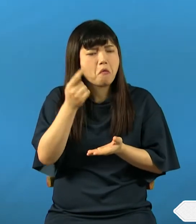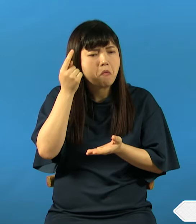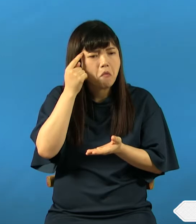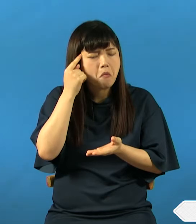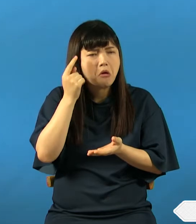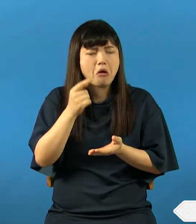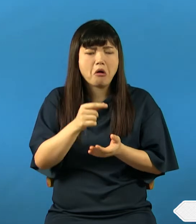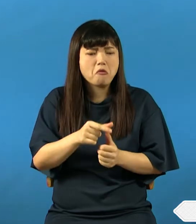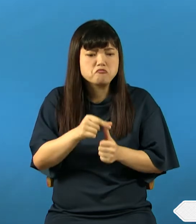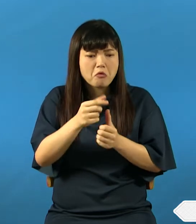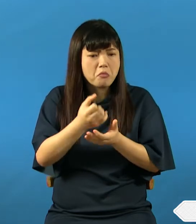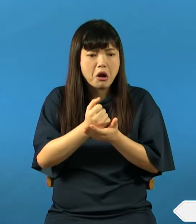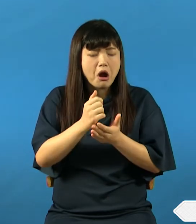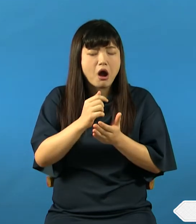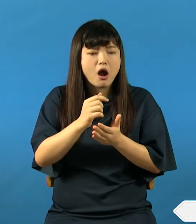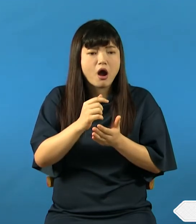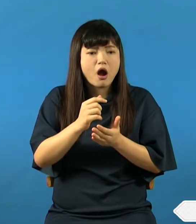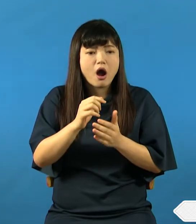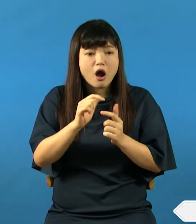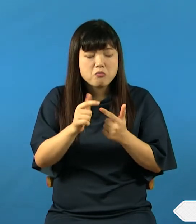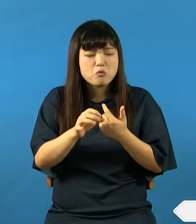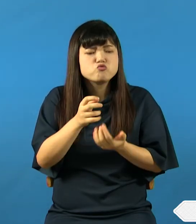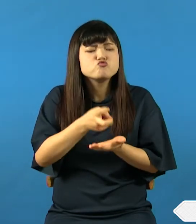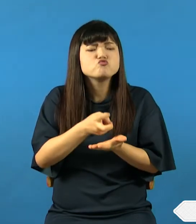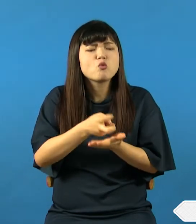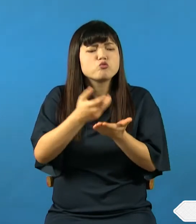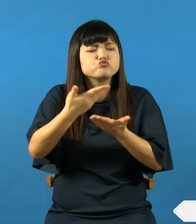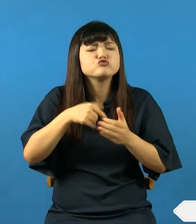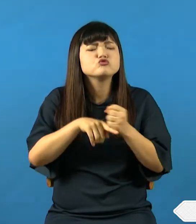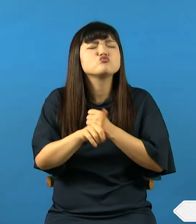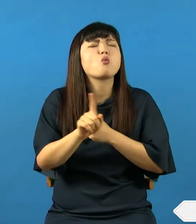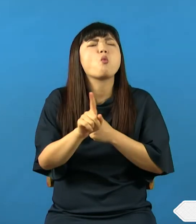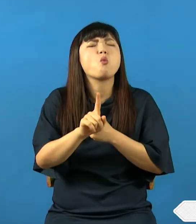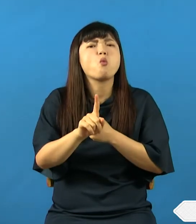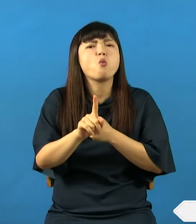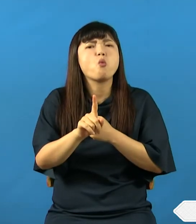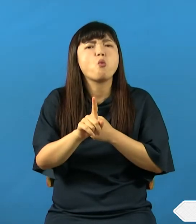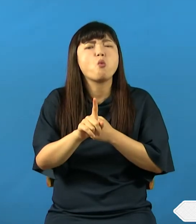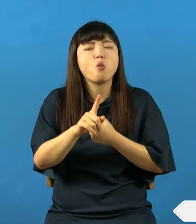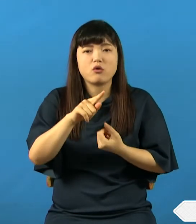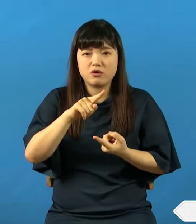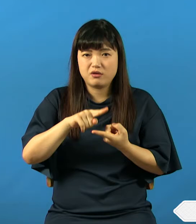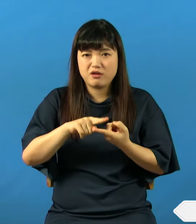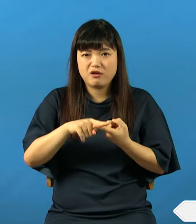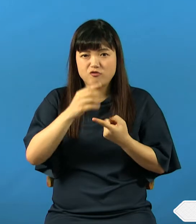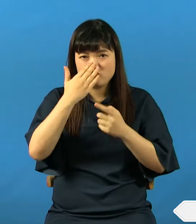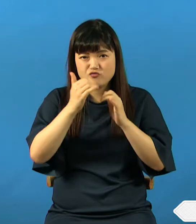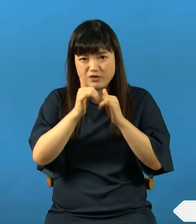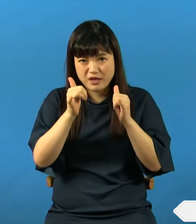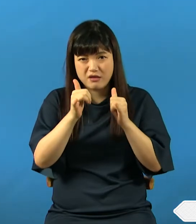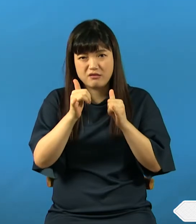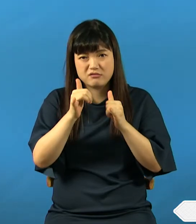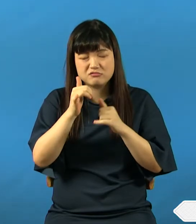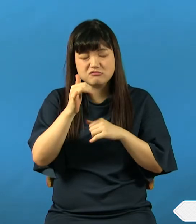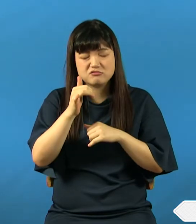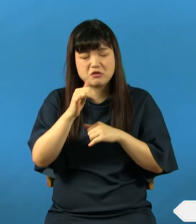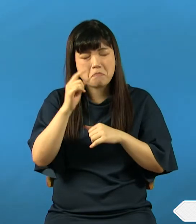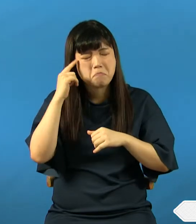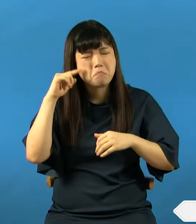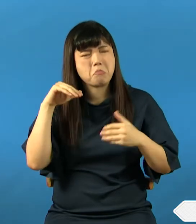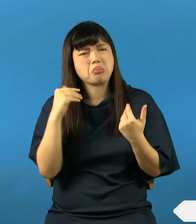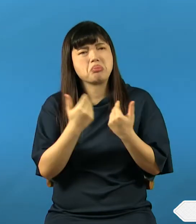아니라면 하나님이 애당초 무엇 때문에 율법을 주셨는가, 그렇게